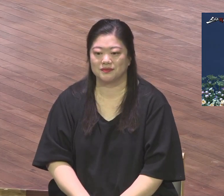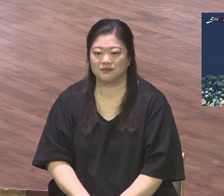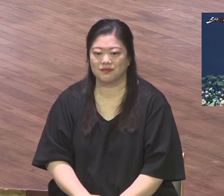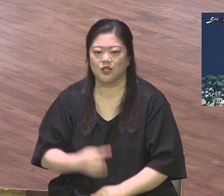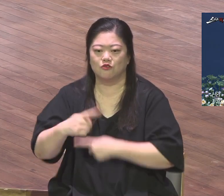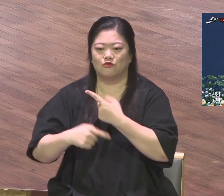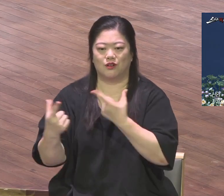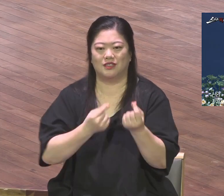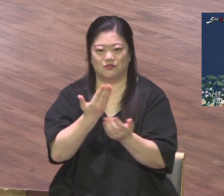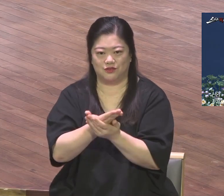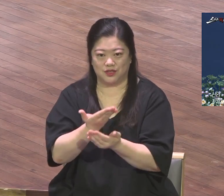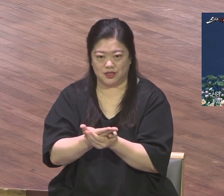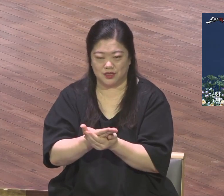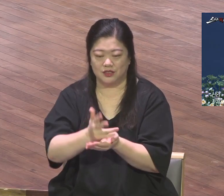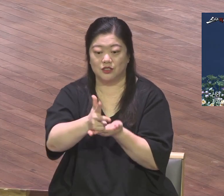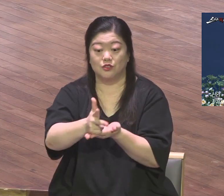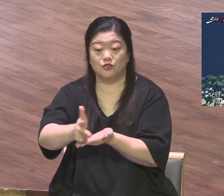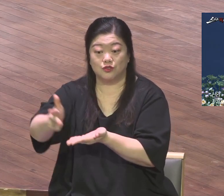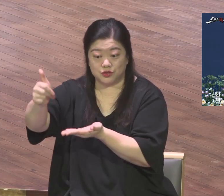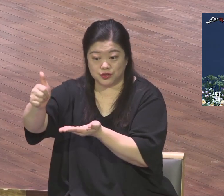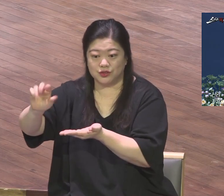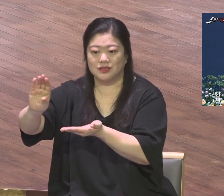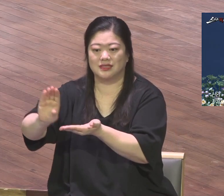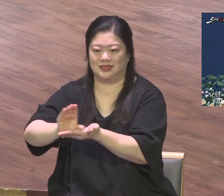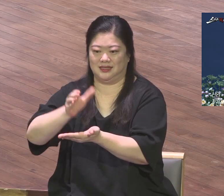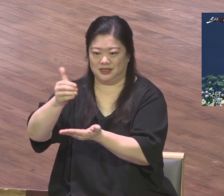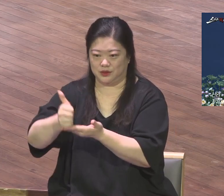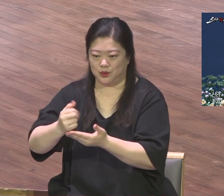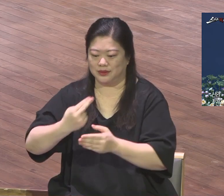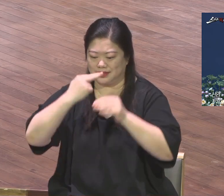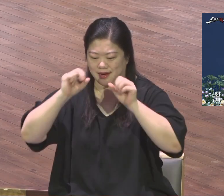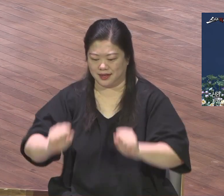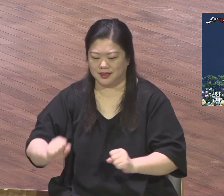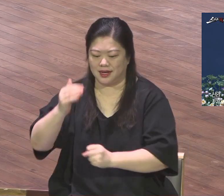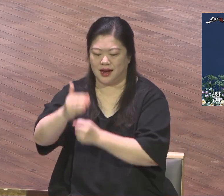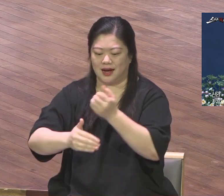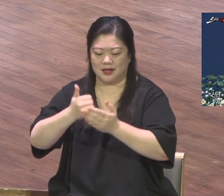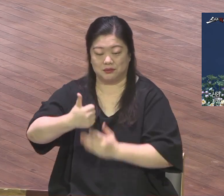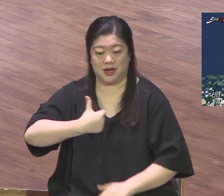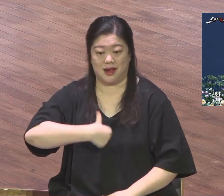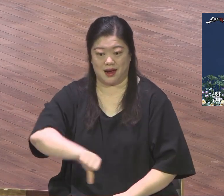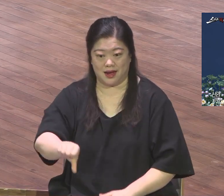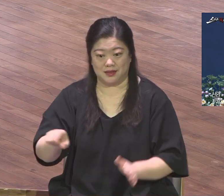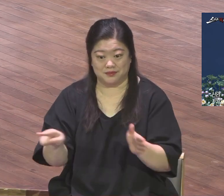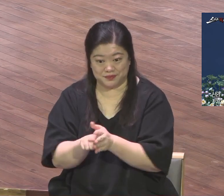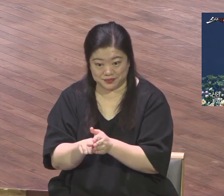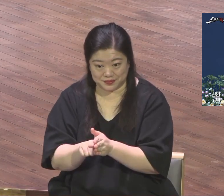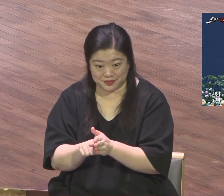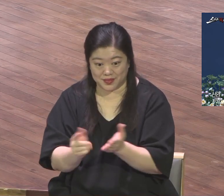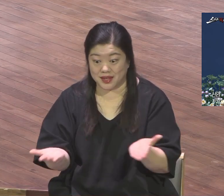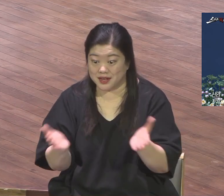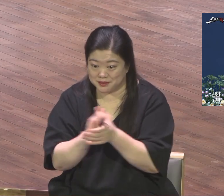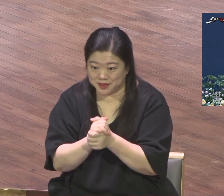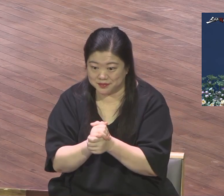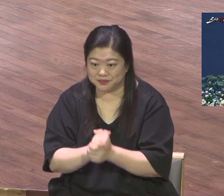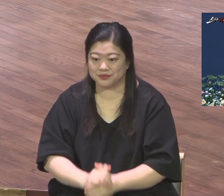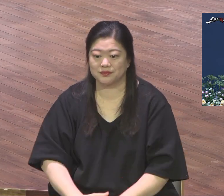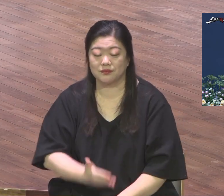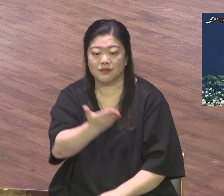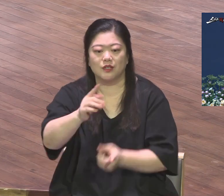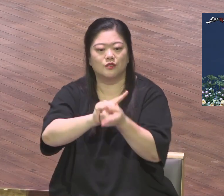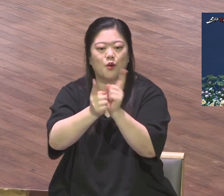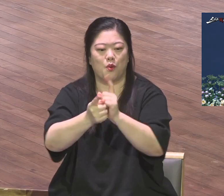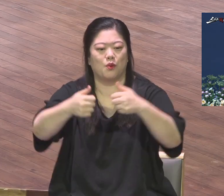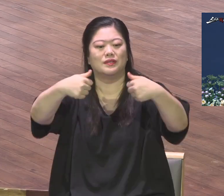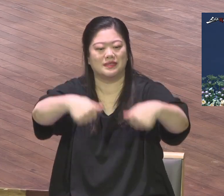우리 신앙 고백하겠습니다. 주는 그리스도시요 살아계신 하나님의 아들이십니다. 우리 옆에 있는 성도들, 해외에